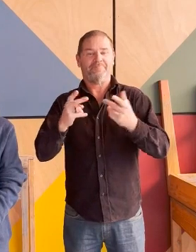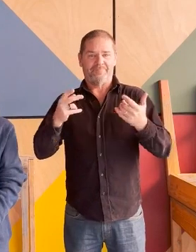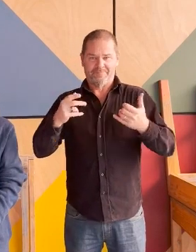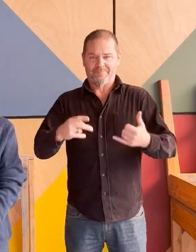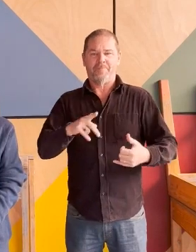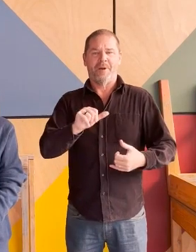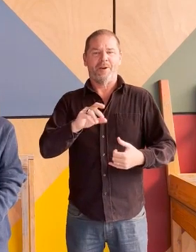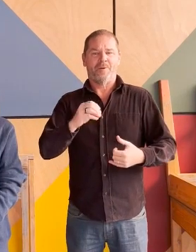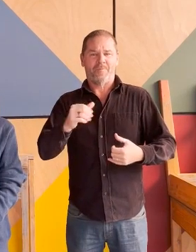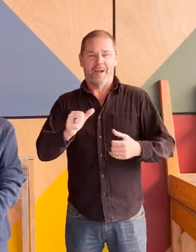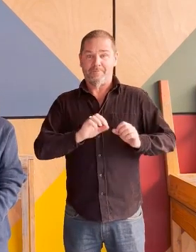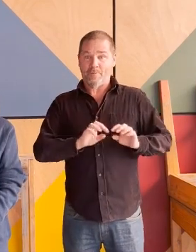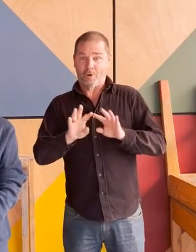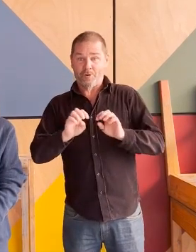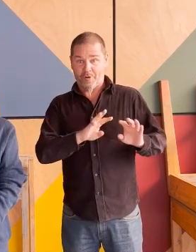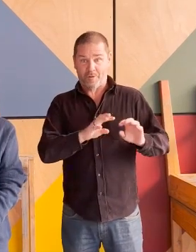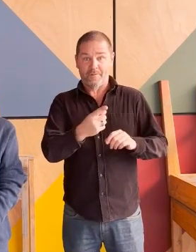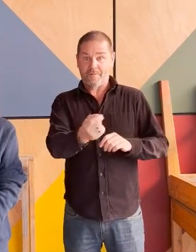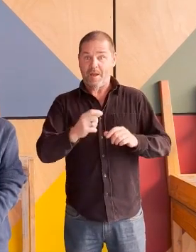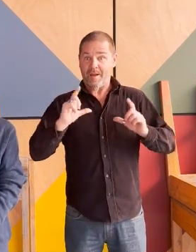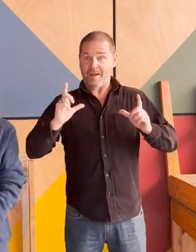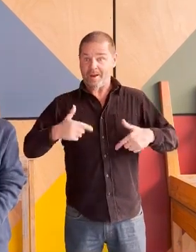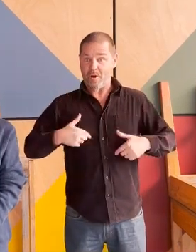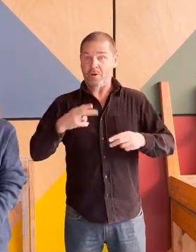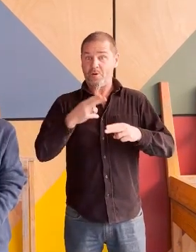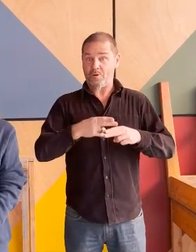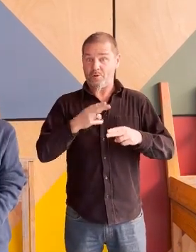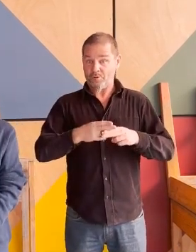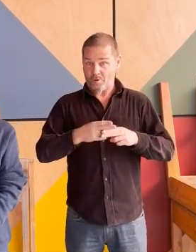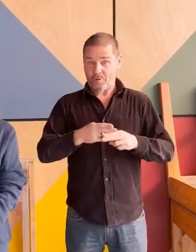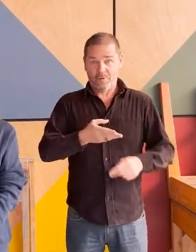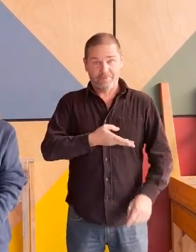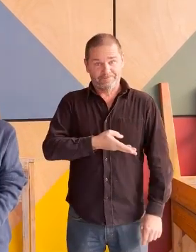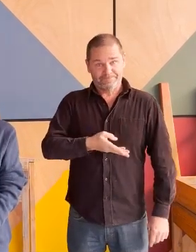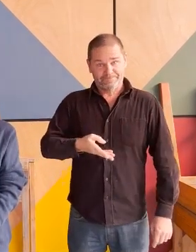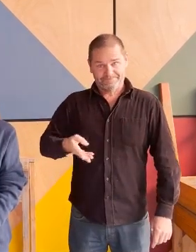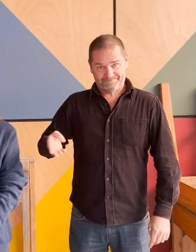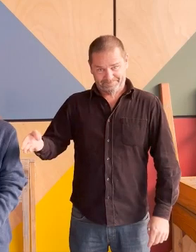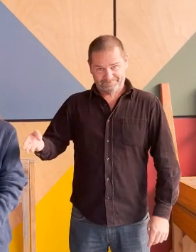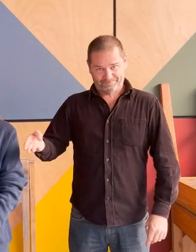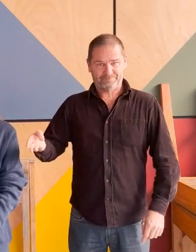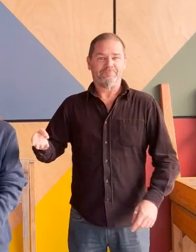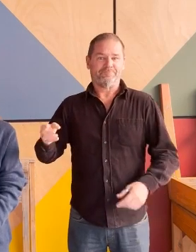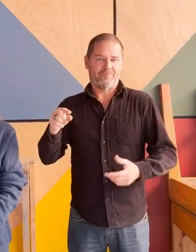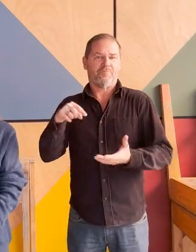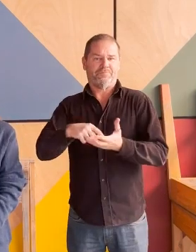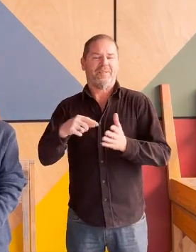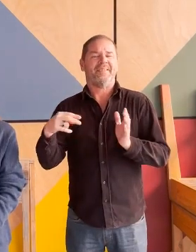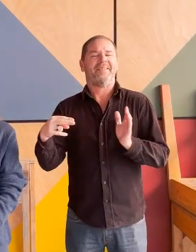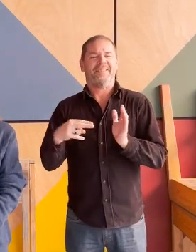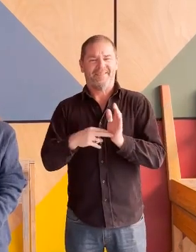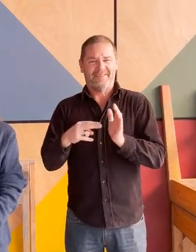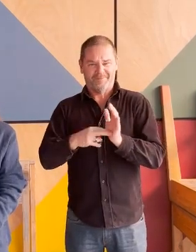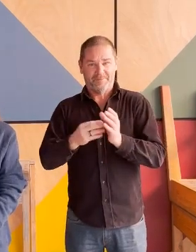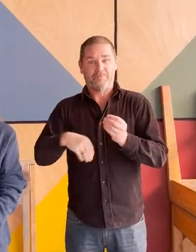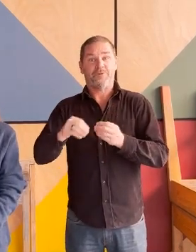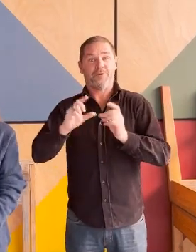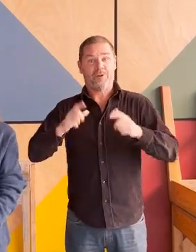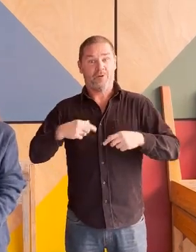est composé par les écoles de Georges Bruguier et André Chanson de Nîmes et l'école de